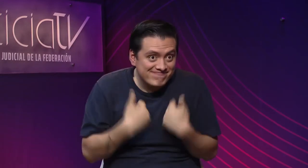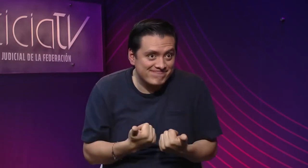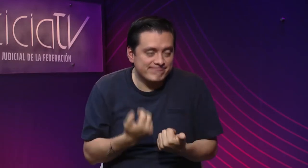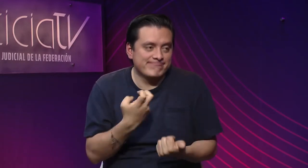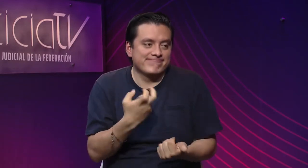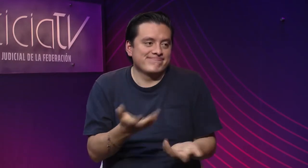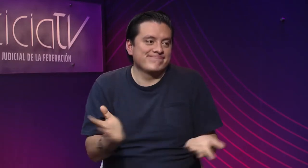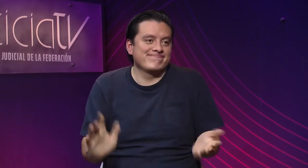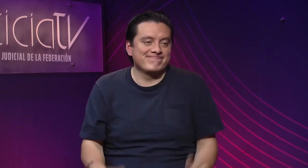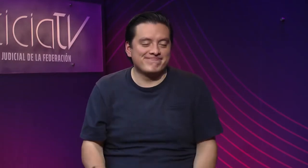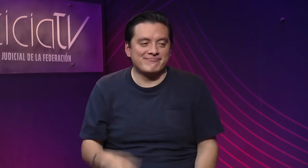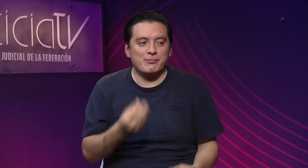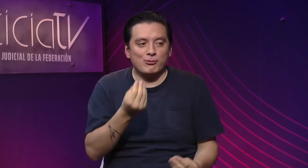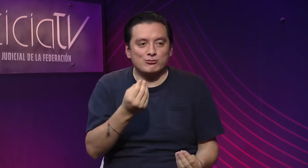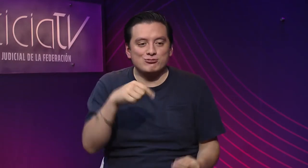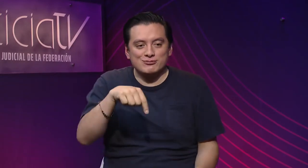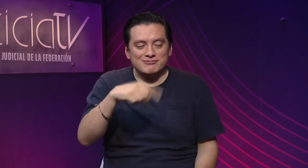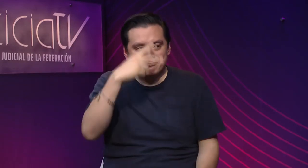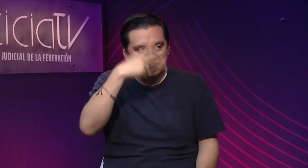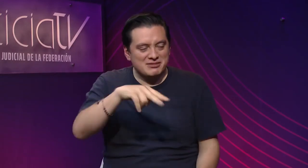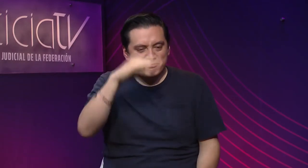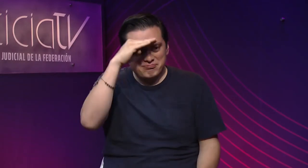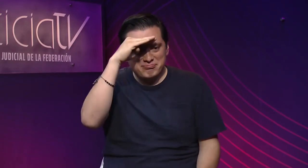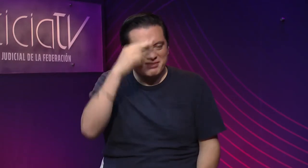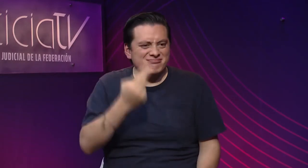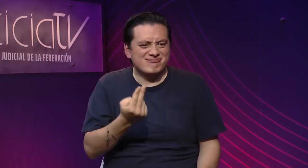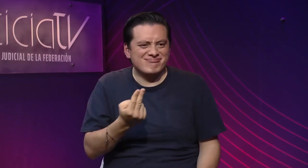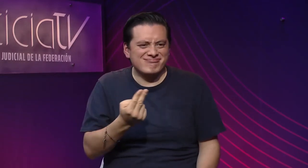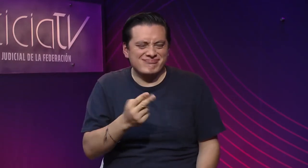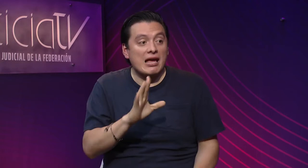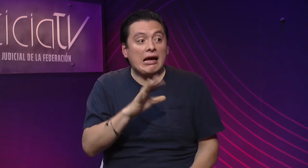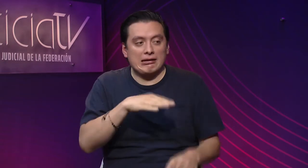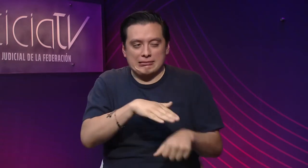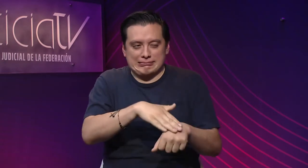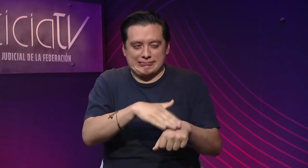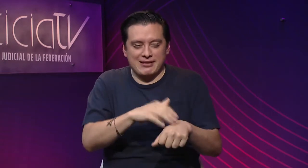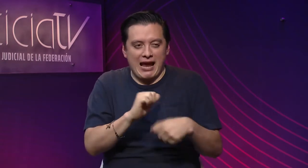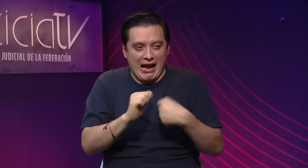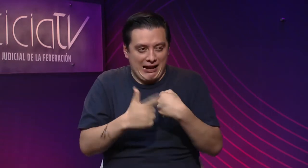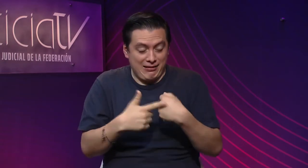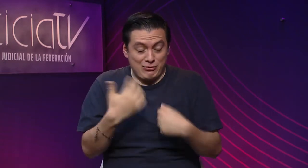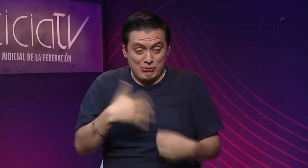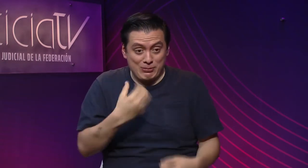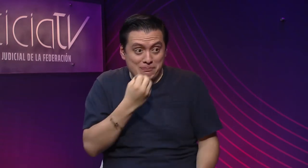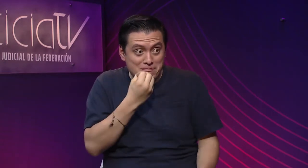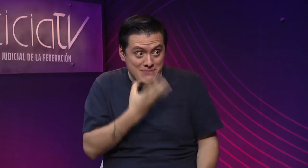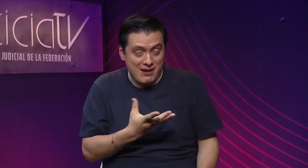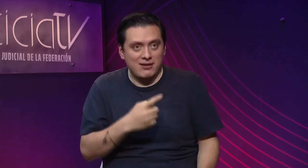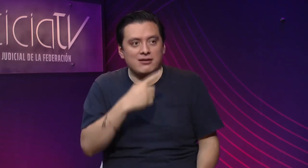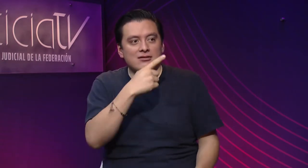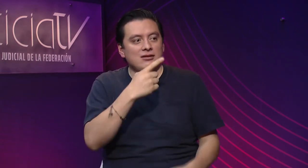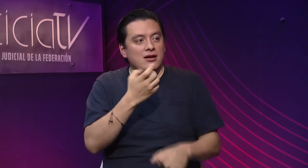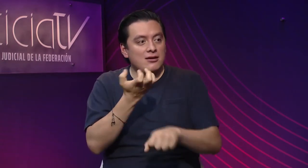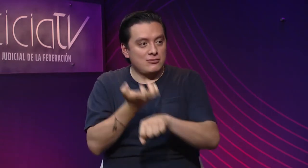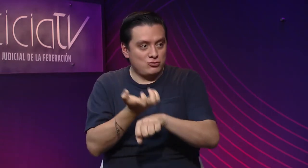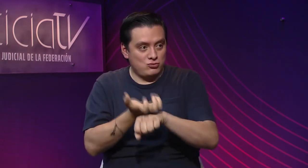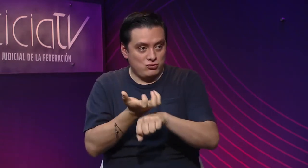de actitud, de hacerlo, de comunicarte y se va dando solo. Me parece que en México no está sucediendo del todo